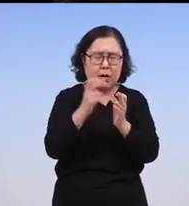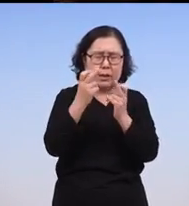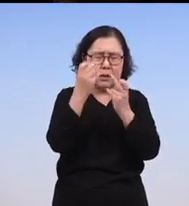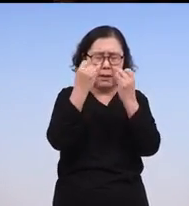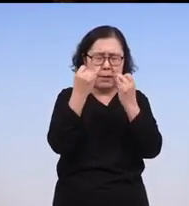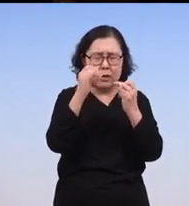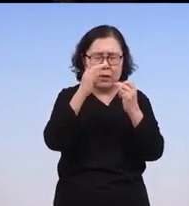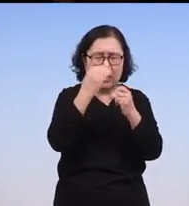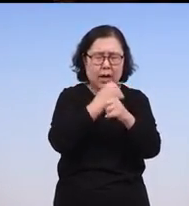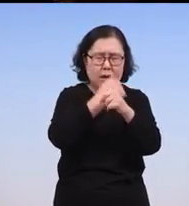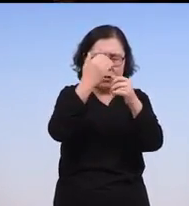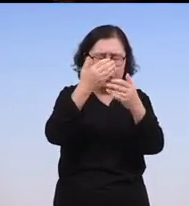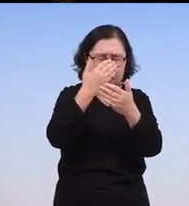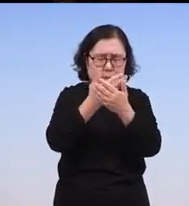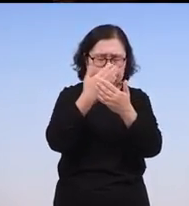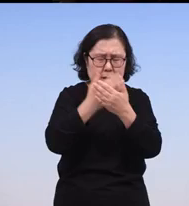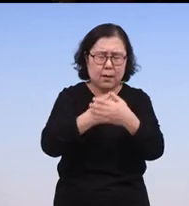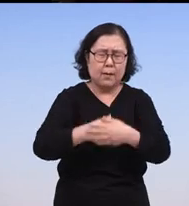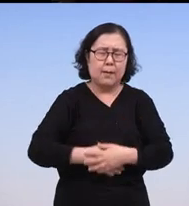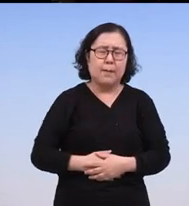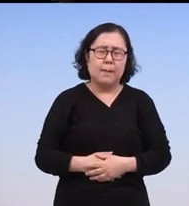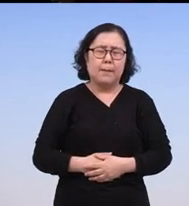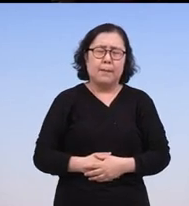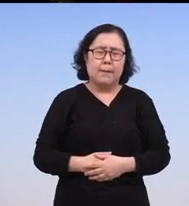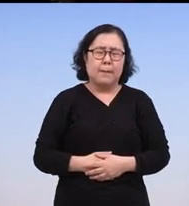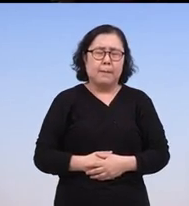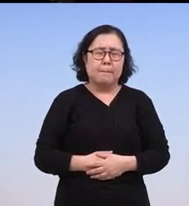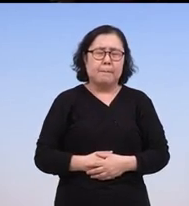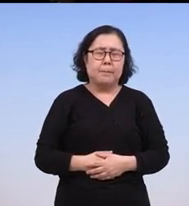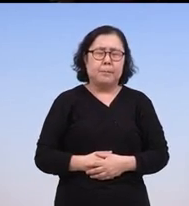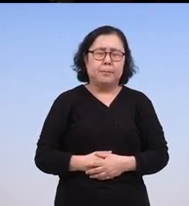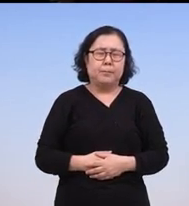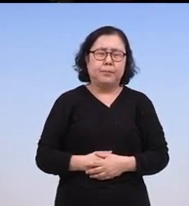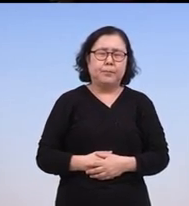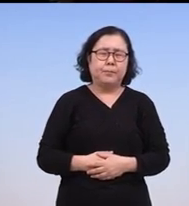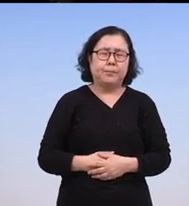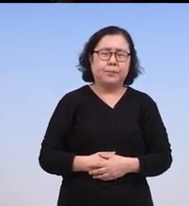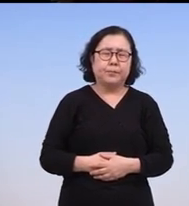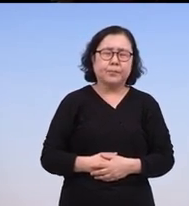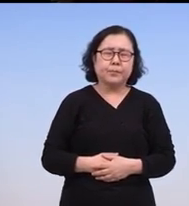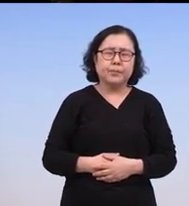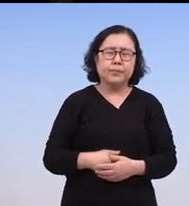믿음의 형제 자매들 되게 하여 주시옵소서.